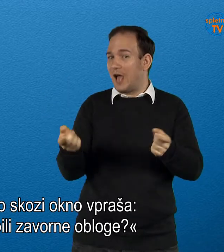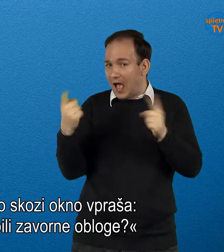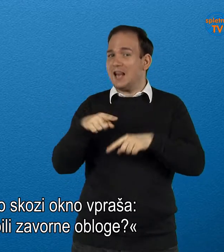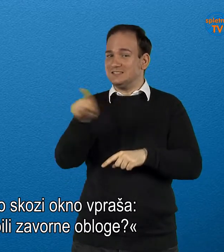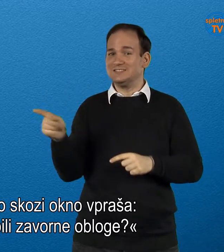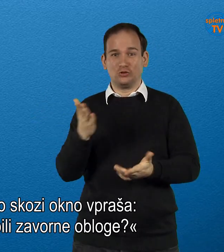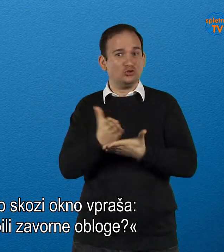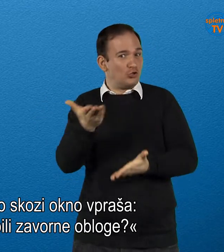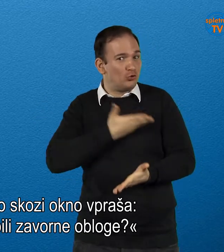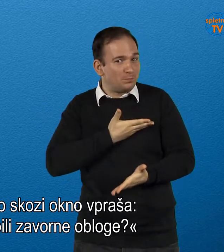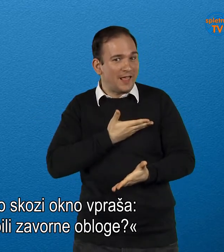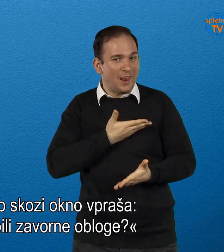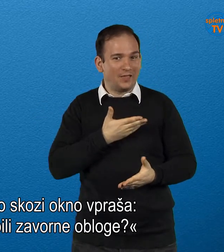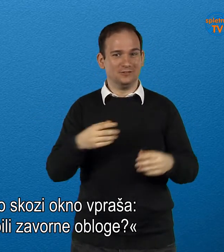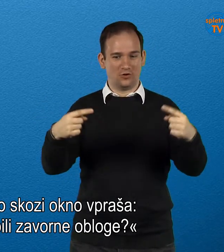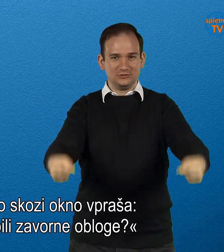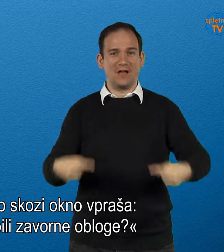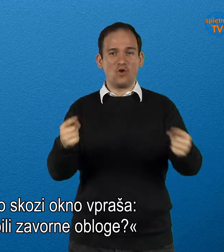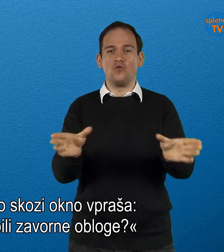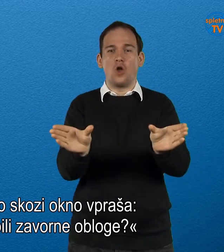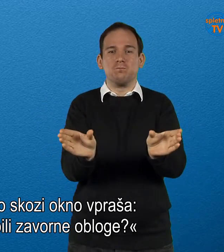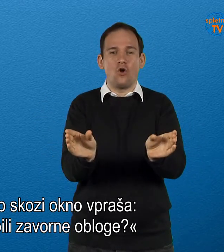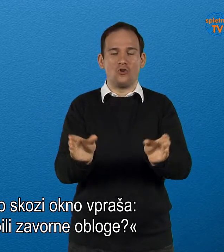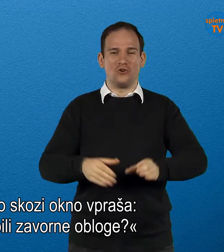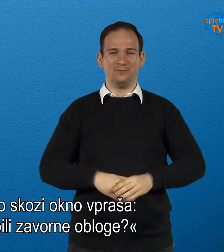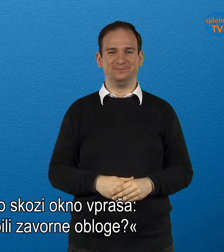Ali ste že dobili zavorne obloge?